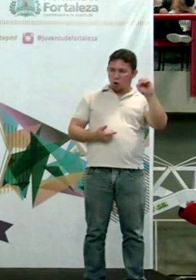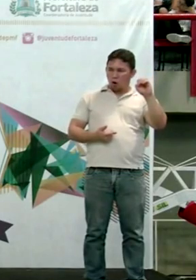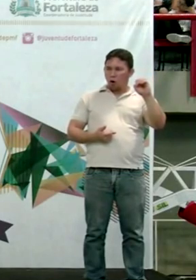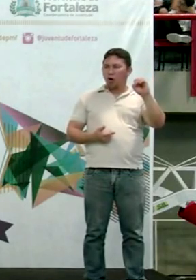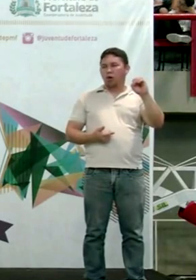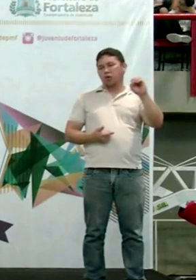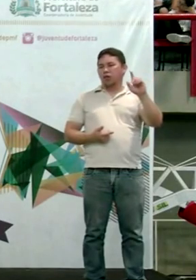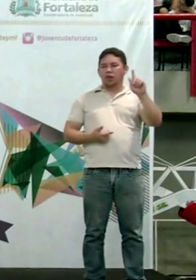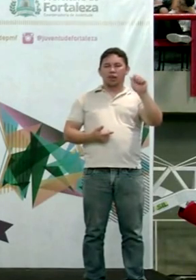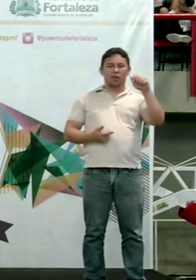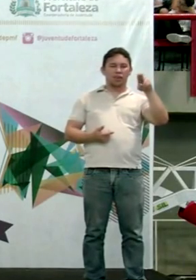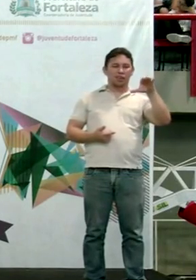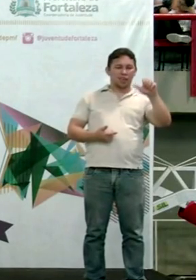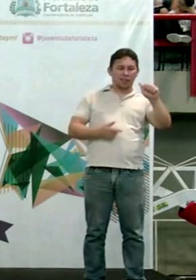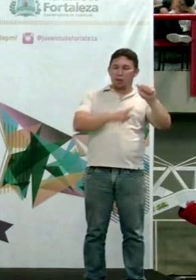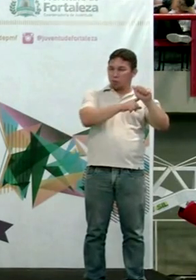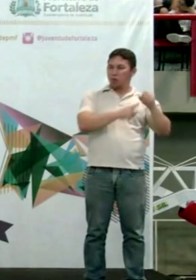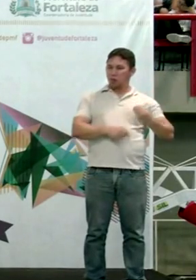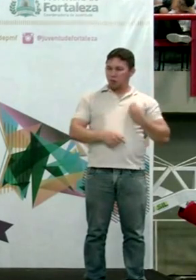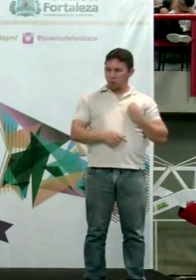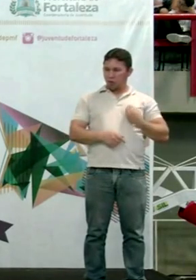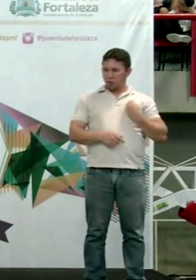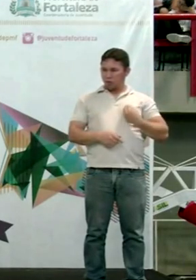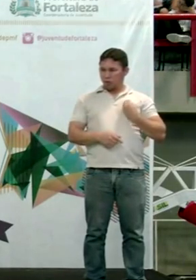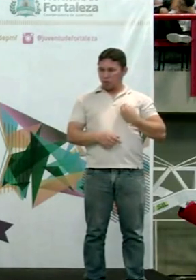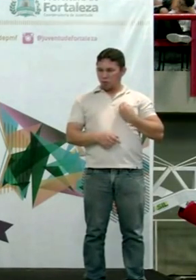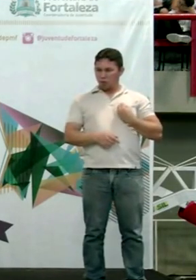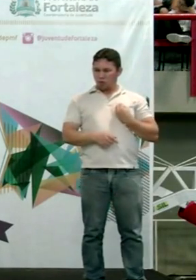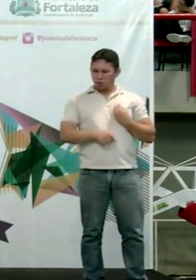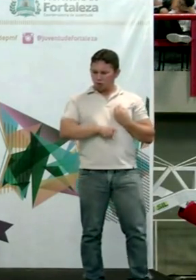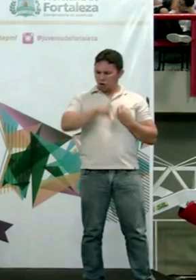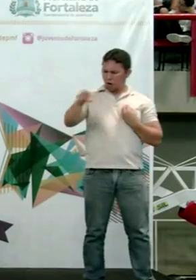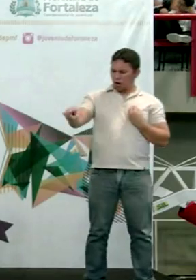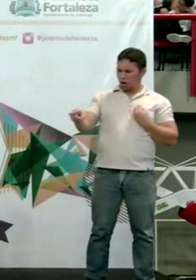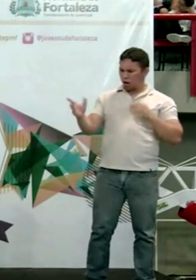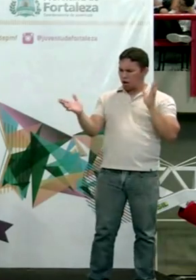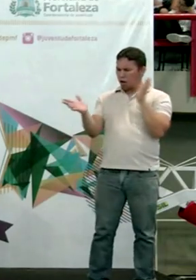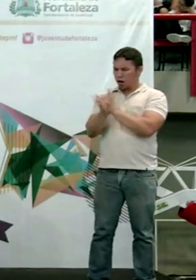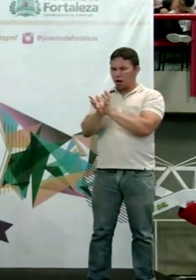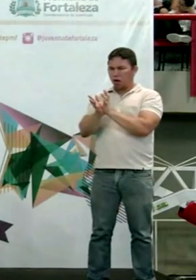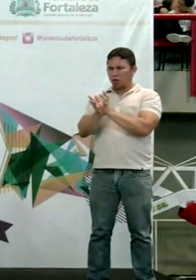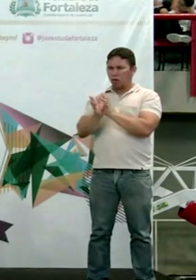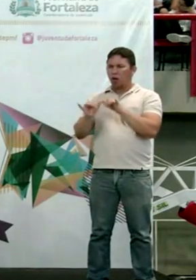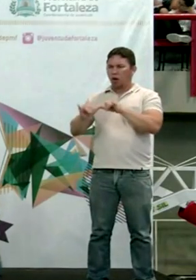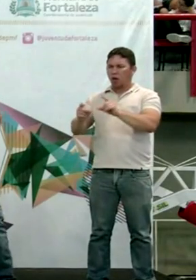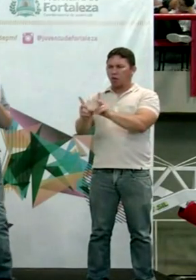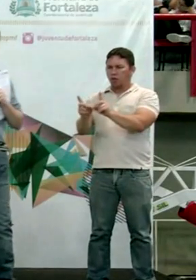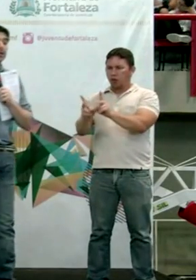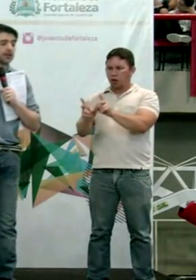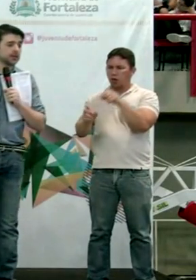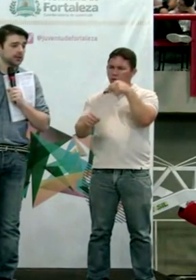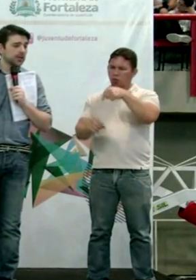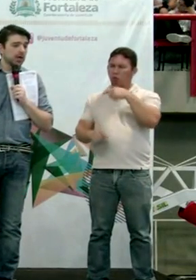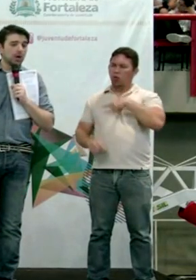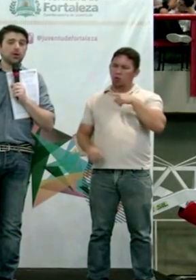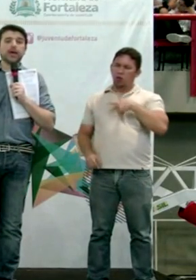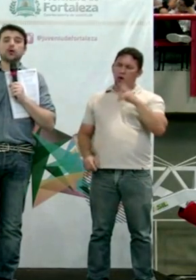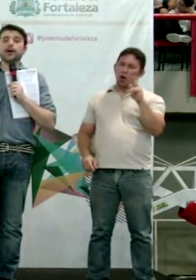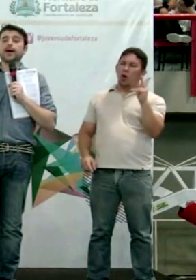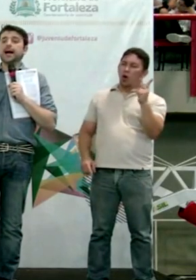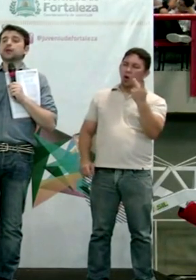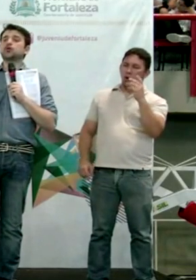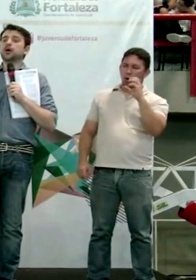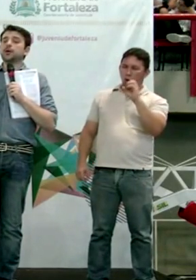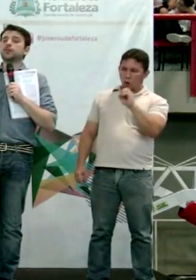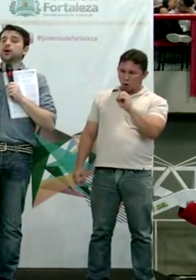vivo, é tudo orgânico. Mas o que é que o mercado chama de produto orgânico? Essa questão pode cair.